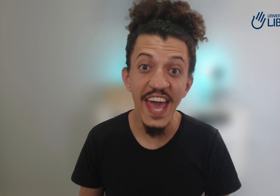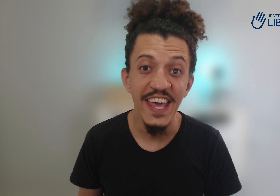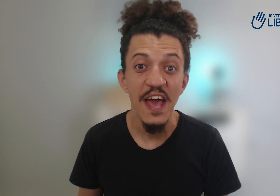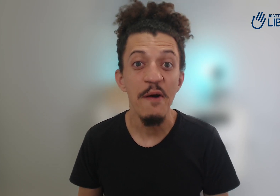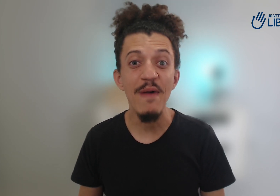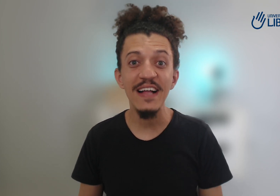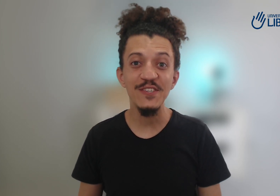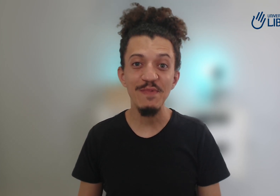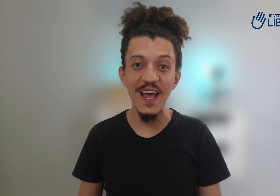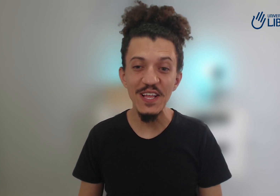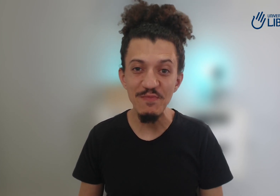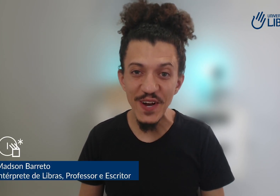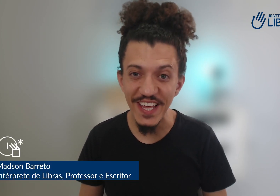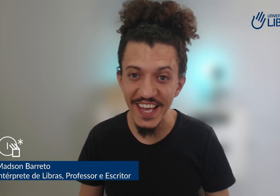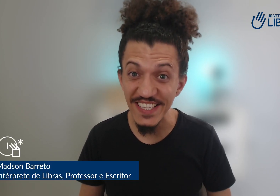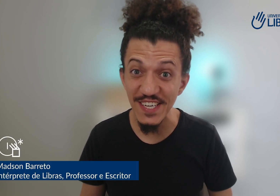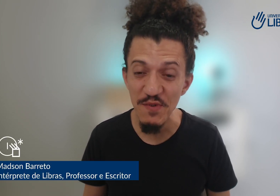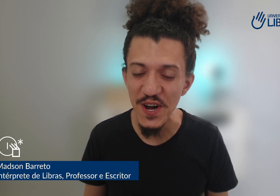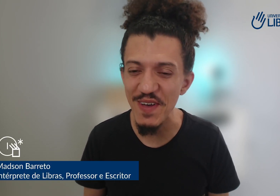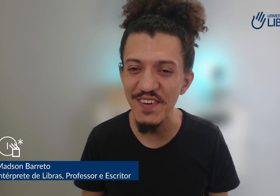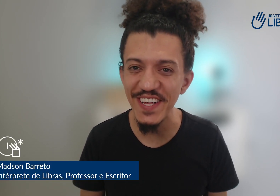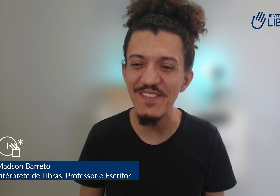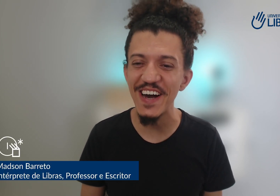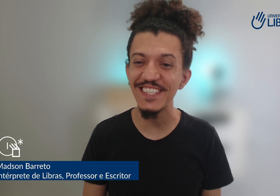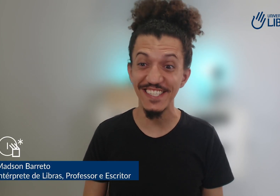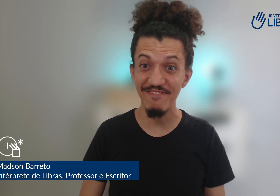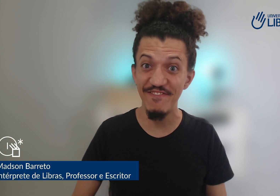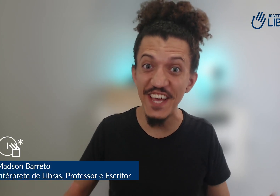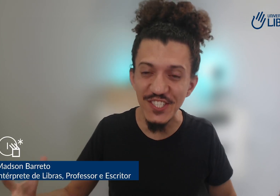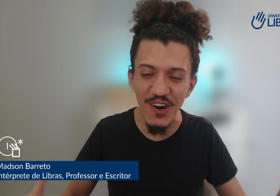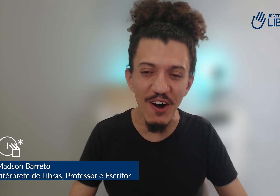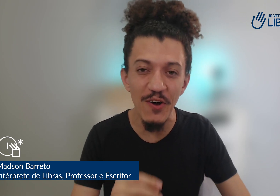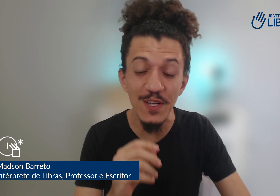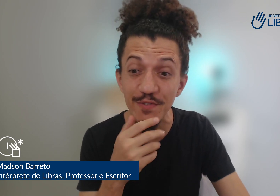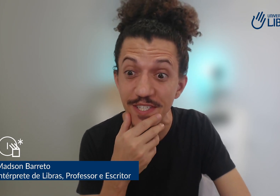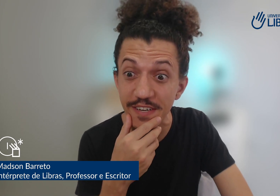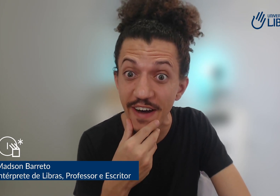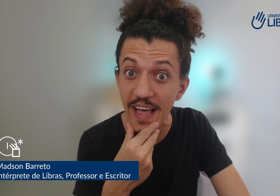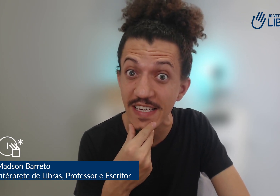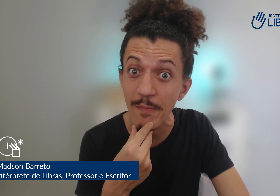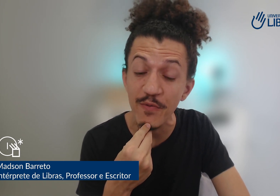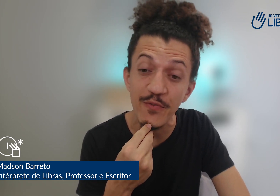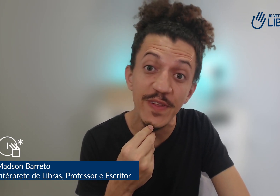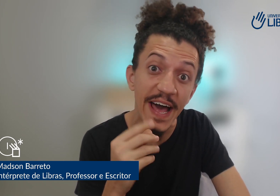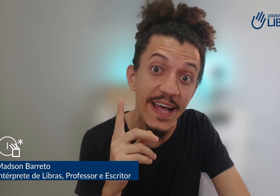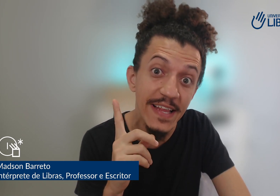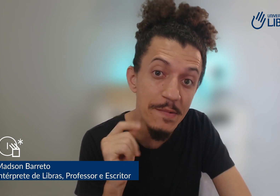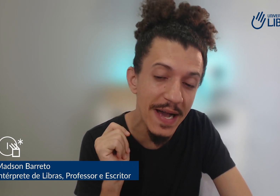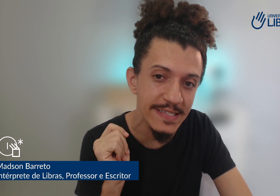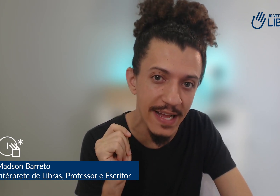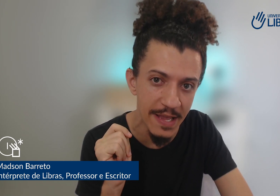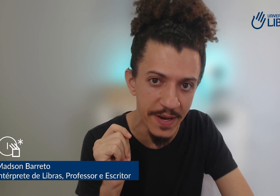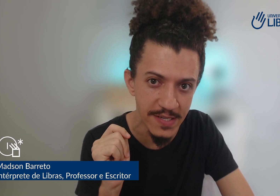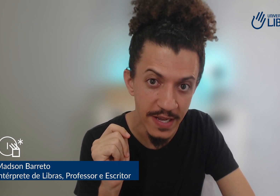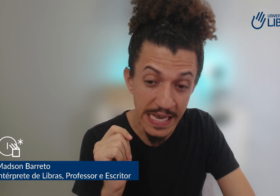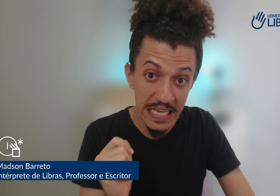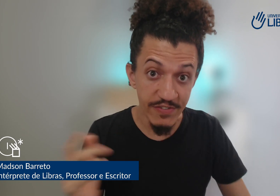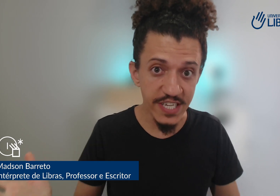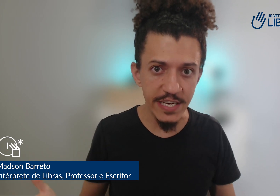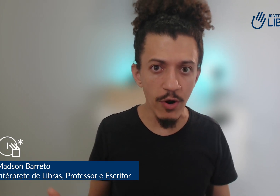Hey, Madison Barreto por aqui, seja muito bem-vindo a mais essa videoaula onde você vai aprofundar ainda mais na Libras. Se você chegou aqui